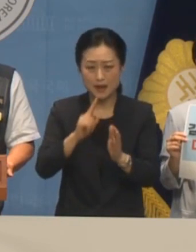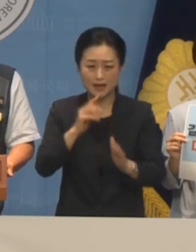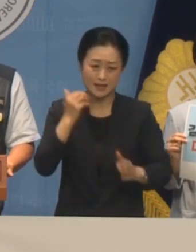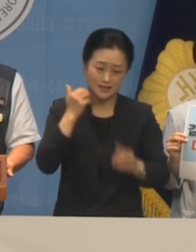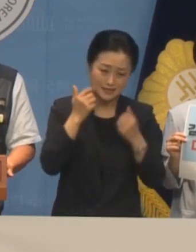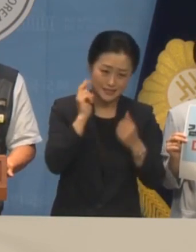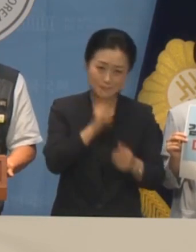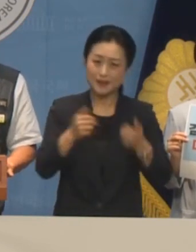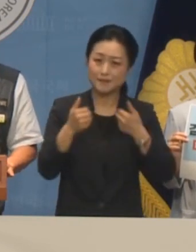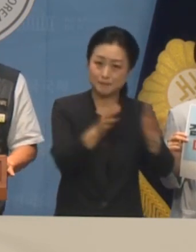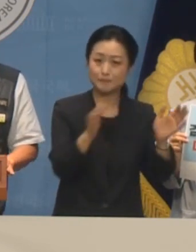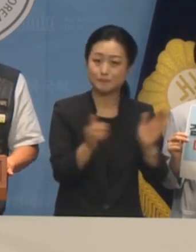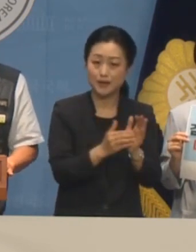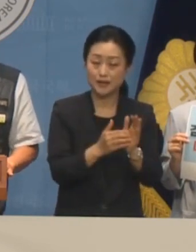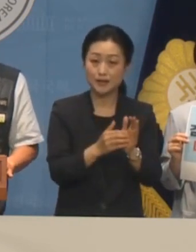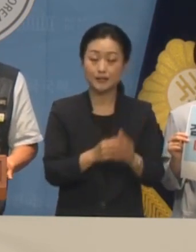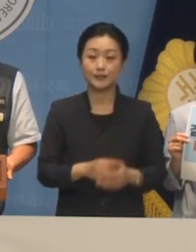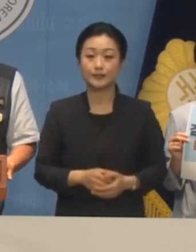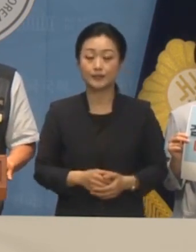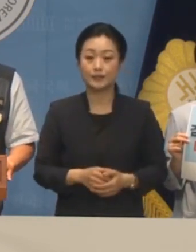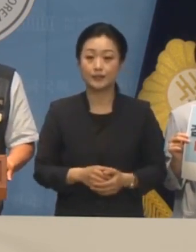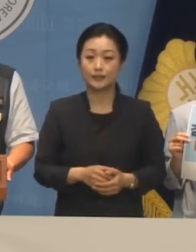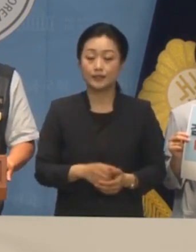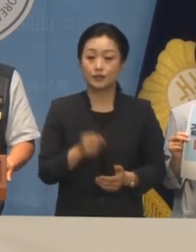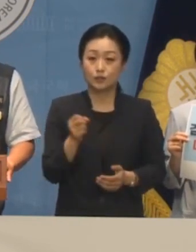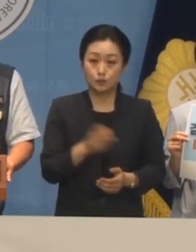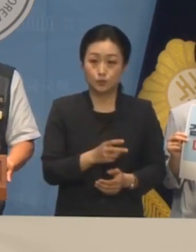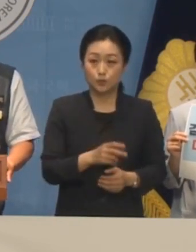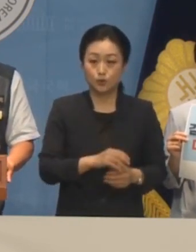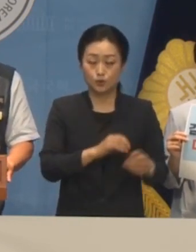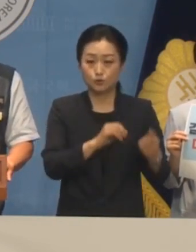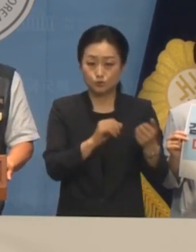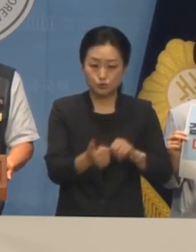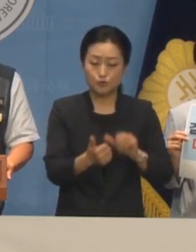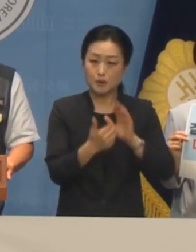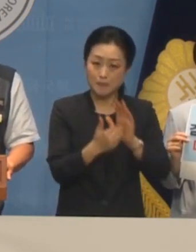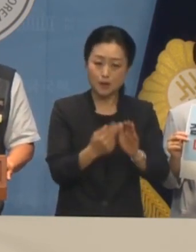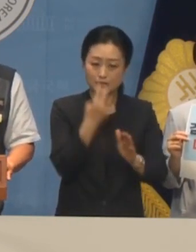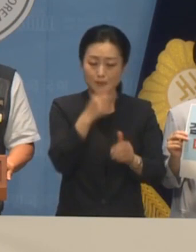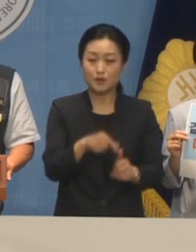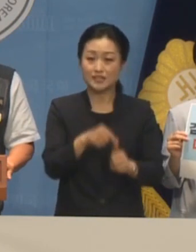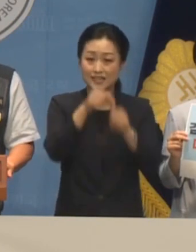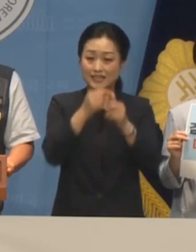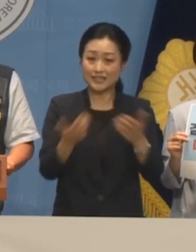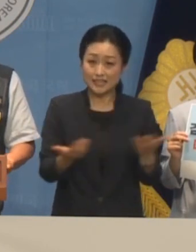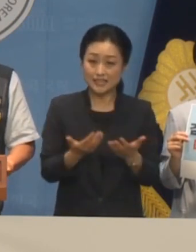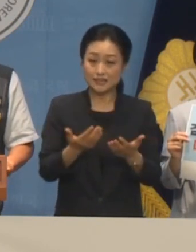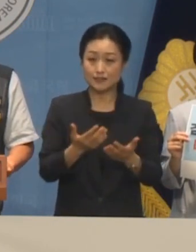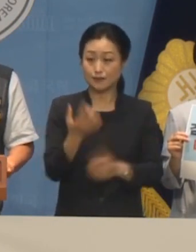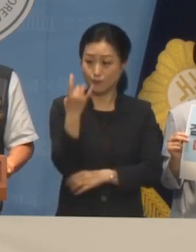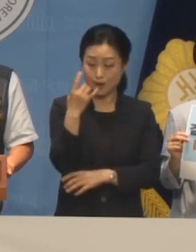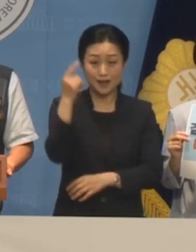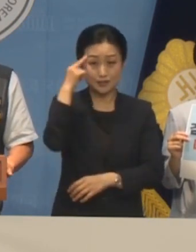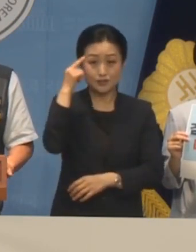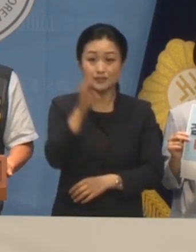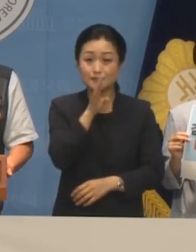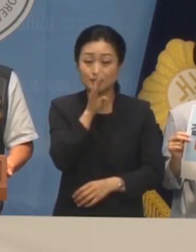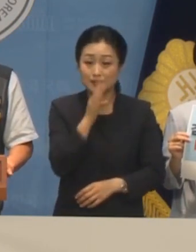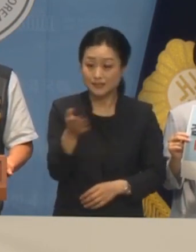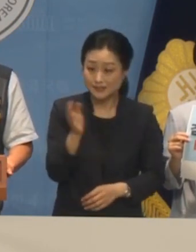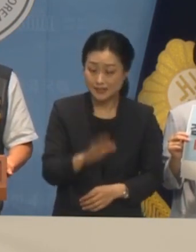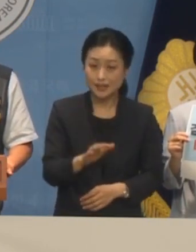SNS 연령의 글을 인용하여 죽음을 막고 생명을 살리는게 올바른 노동 정신이 아닐까라는